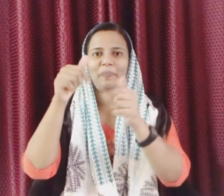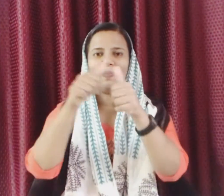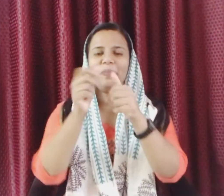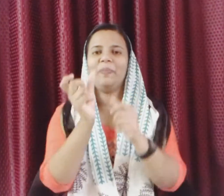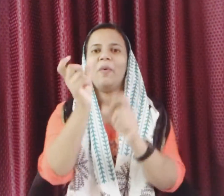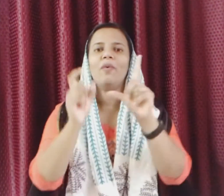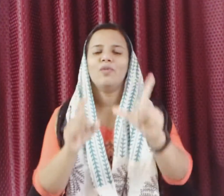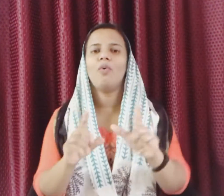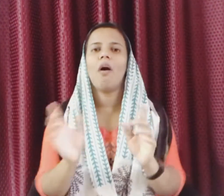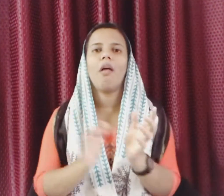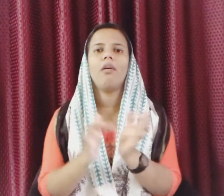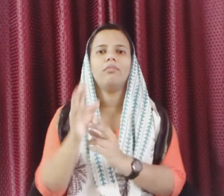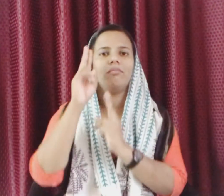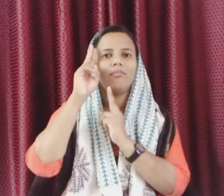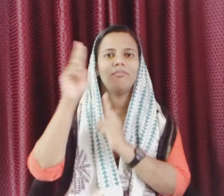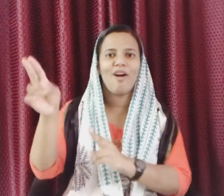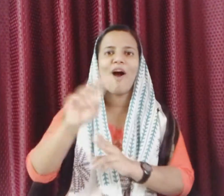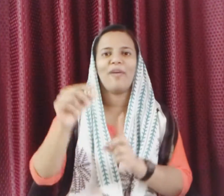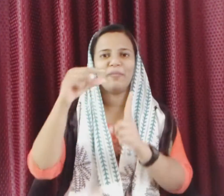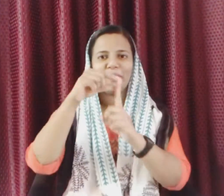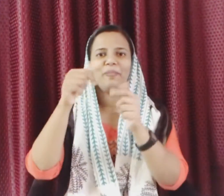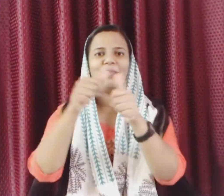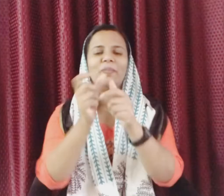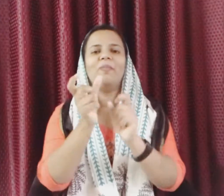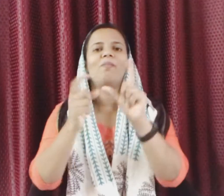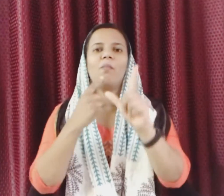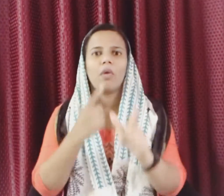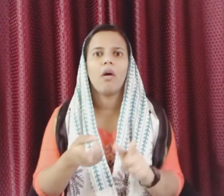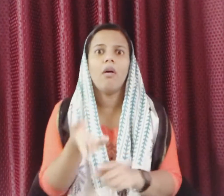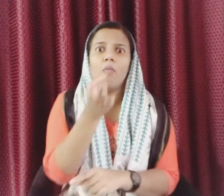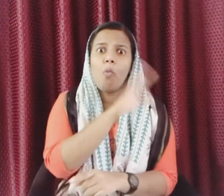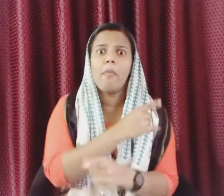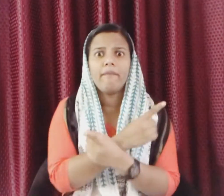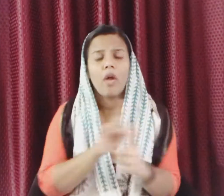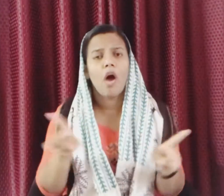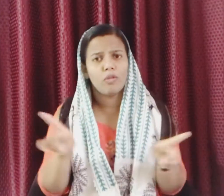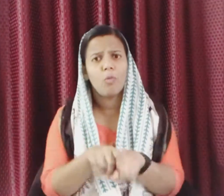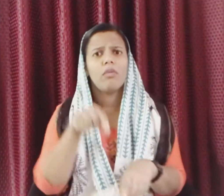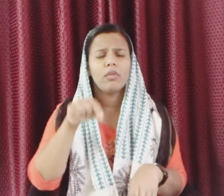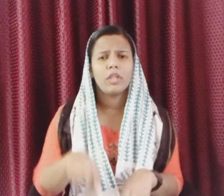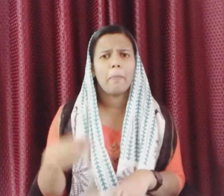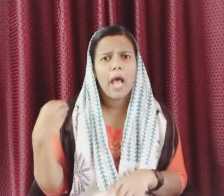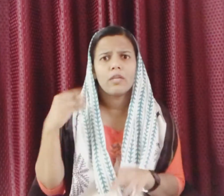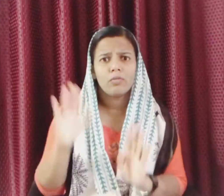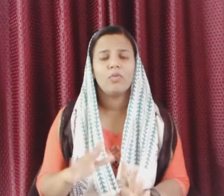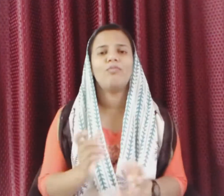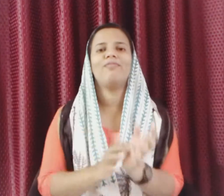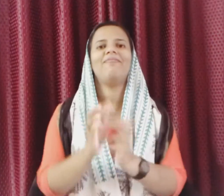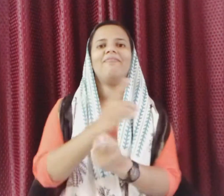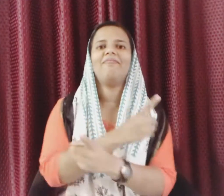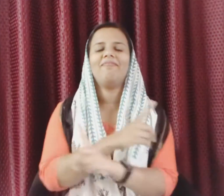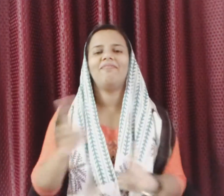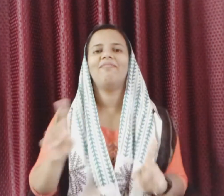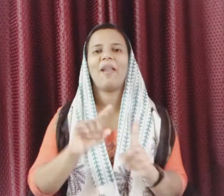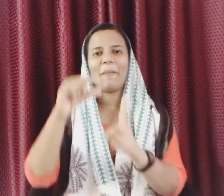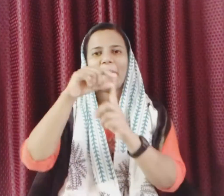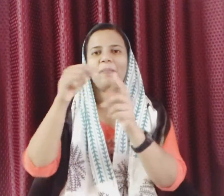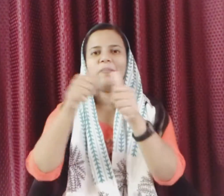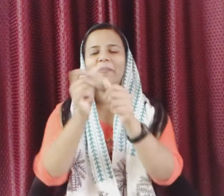അവനിൽ ആശവച്ചിരിക്കുന്നു. കണ്ടോ, ഈ കഴിഞ്ഞ കാലങ്ങളിൽ വിടുവിച്ചവൻ ഇന്നും വിടുവിക്കും, ഇനിയും വിടുവിക്കും. കണ്ടോ, ആ പദം മറക്കരുത്. നമ്മുടെ ജീവിതത്തിലും പറയണം,